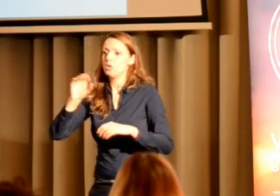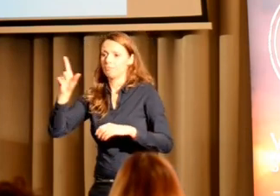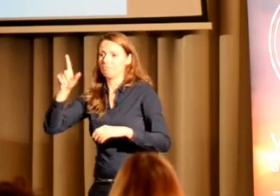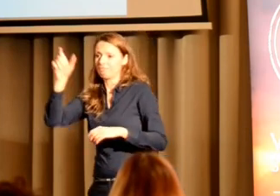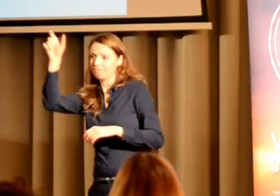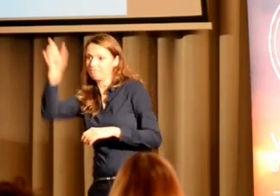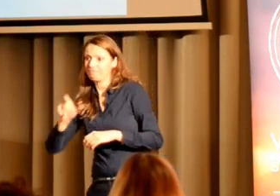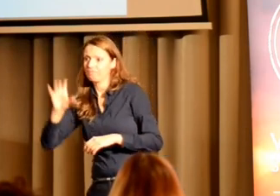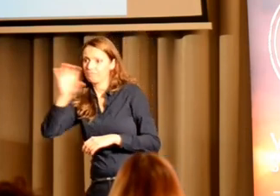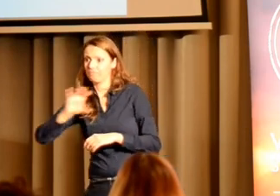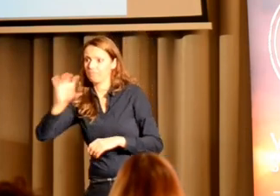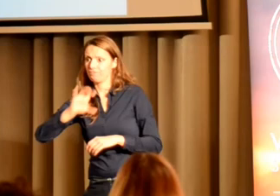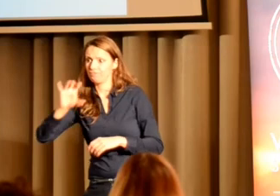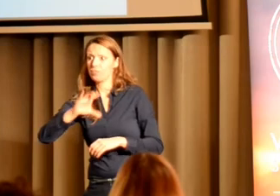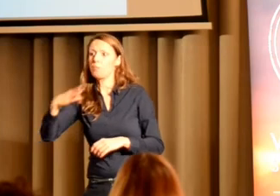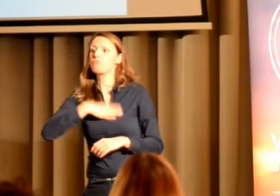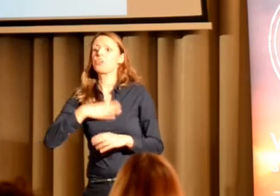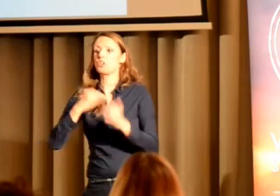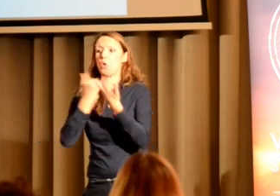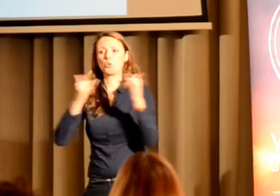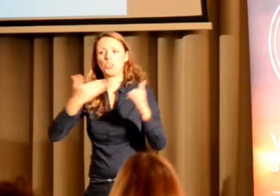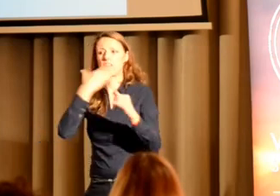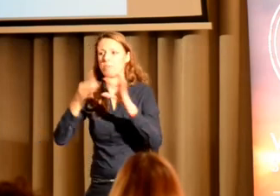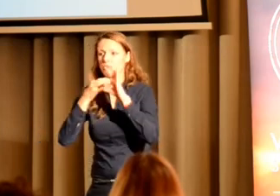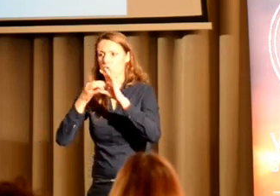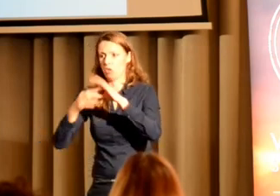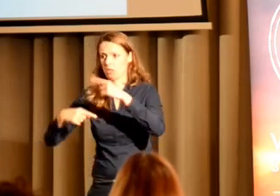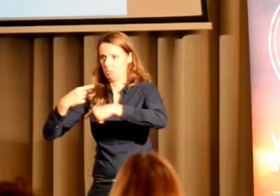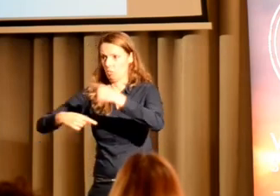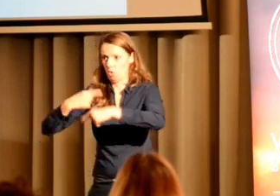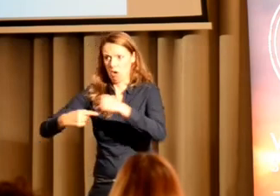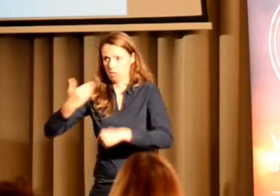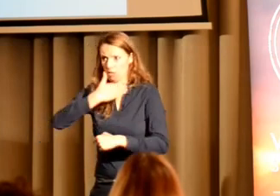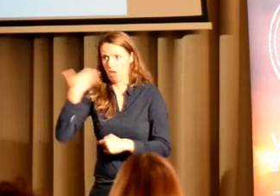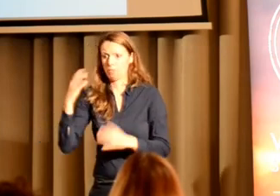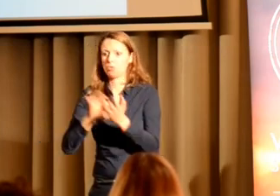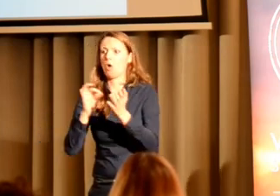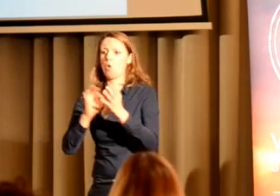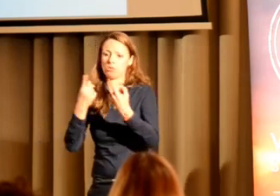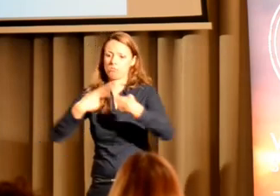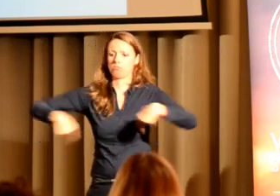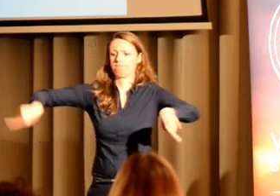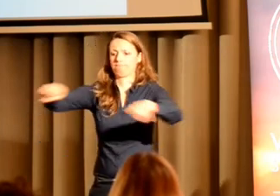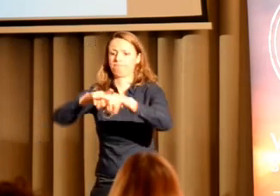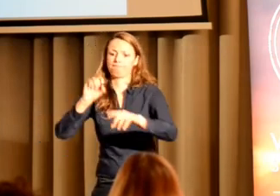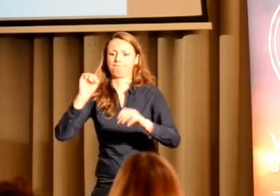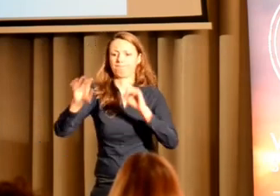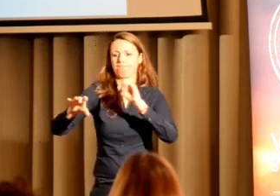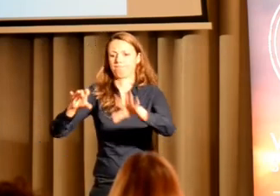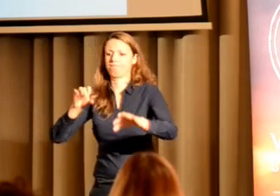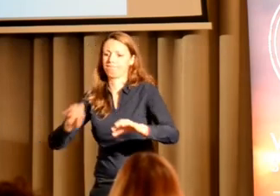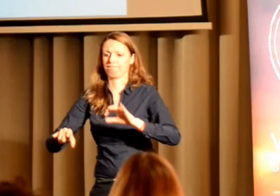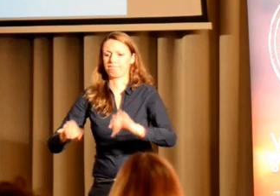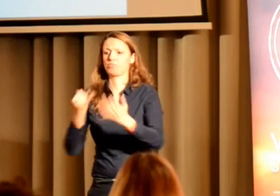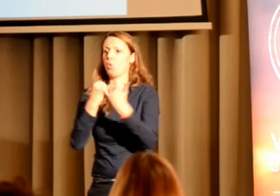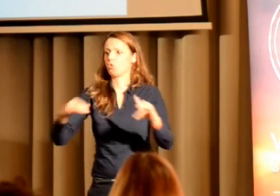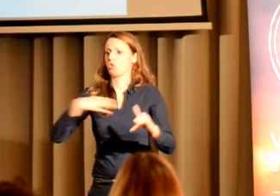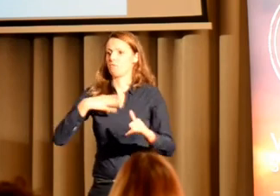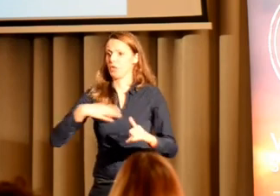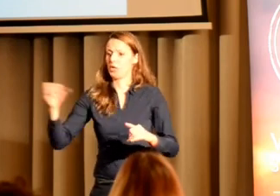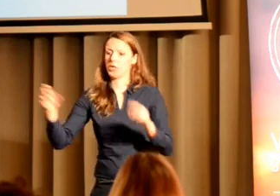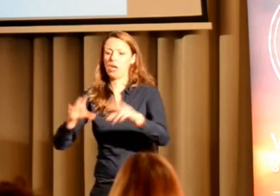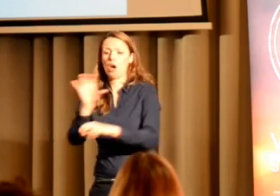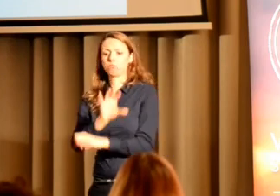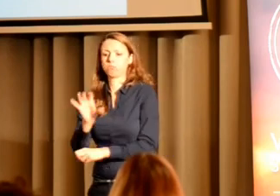wilki dorosłe, niespokrewnione i zaczął obserwować, co się dzieje. To mniej więcej tak, jakby wyciągać wnioski na